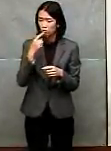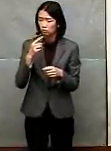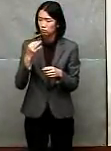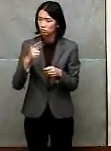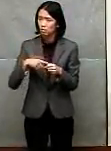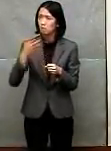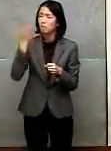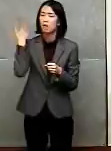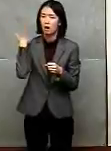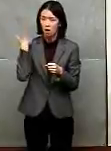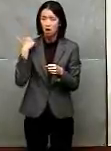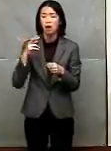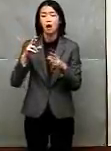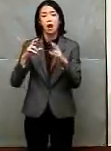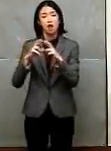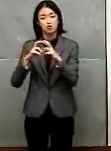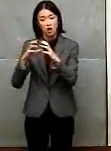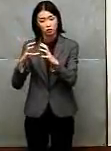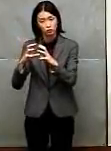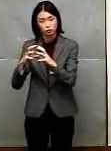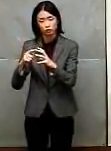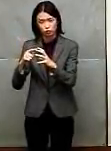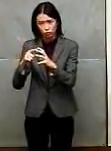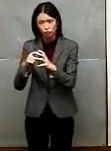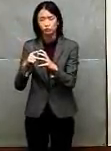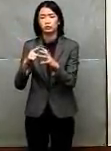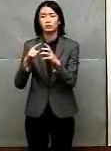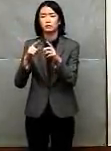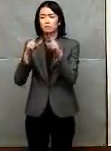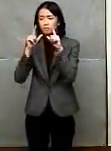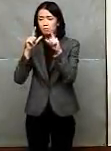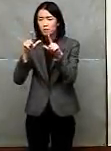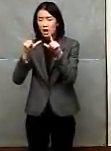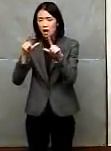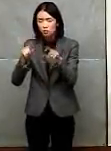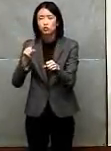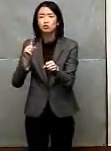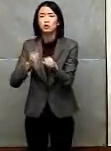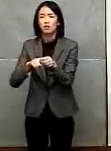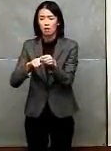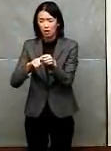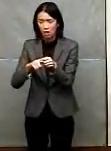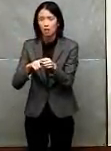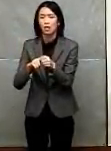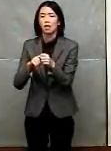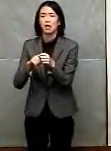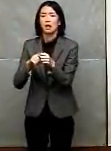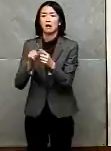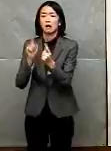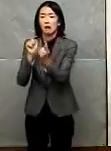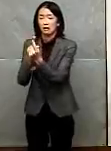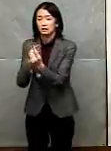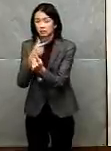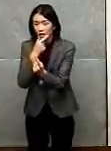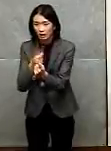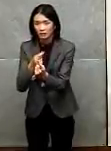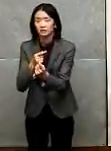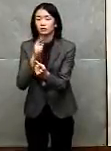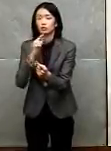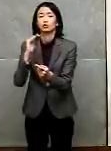宣伝に伺いたいということは、首相と私との共通の知り合いというの